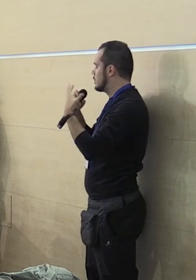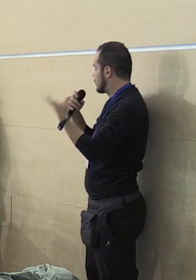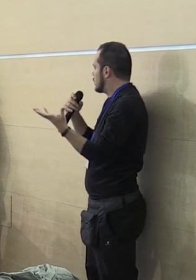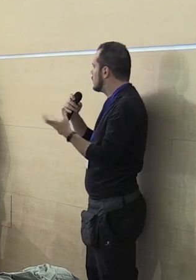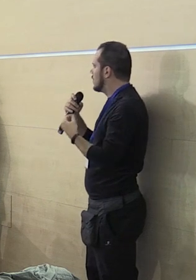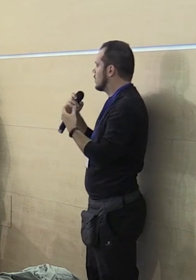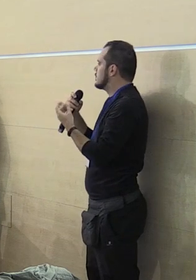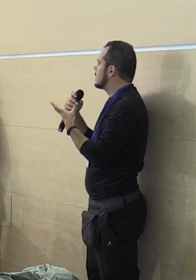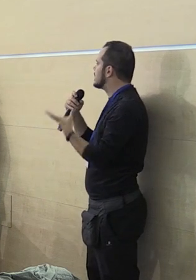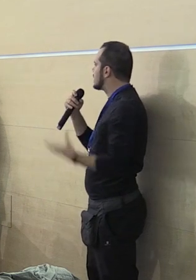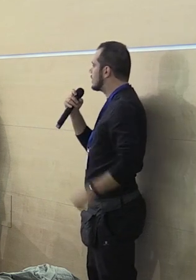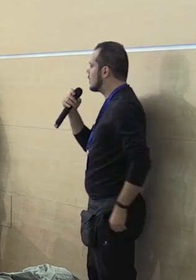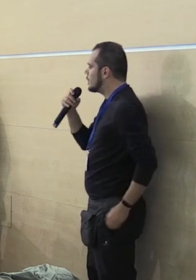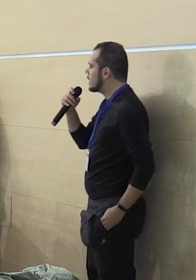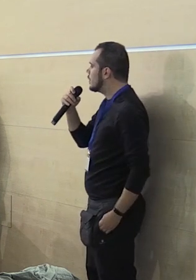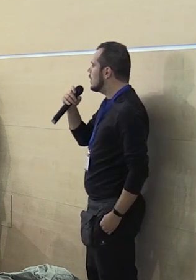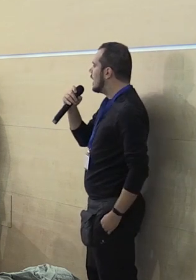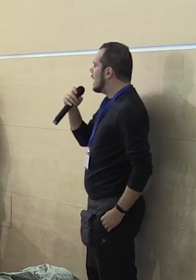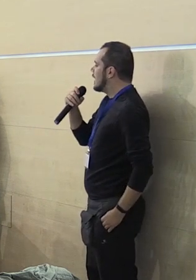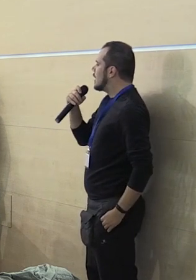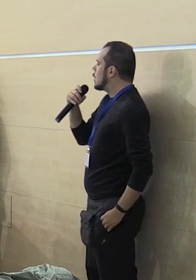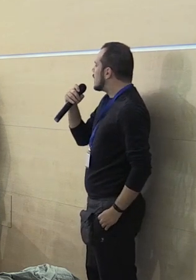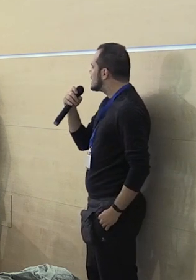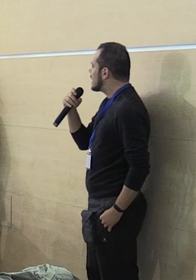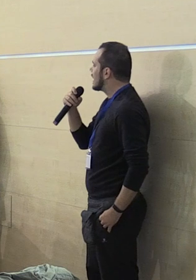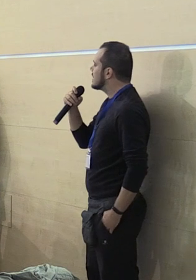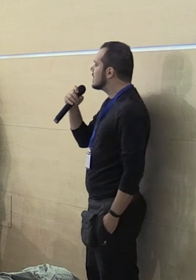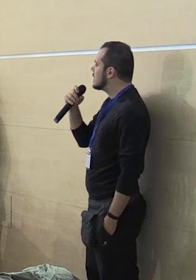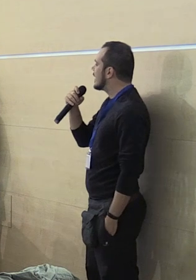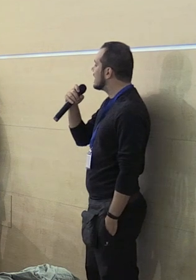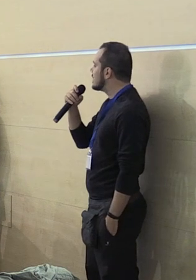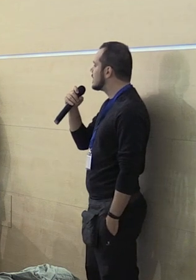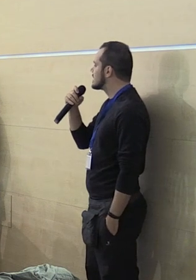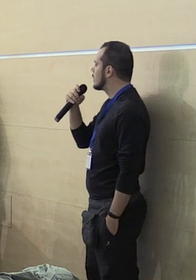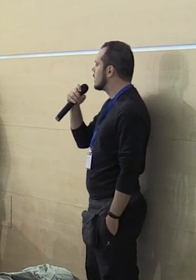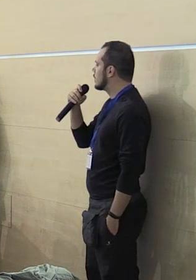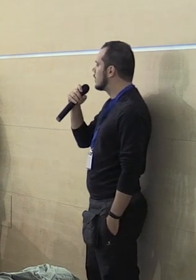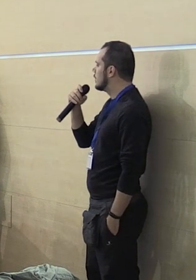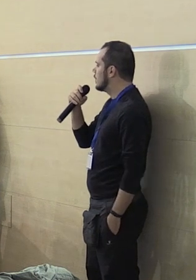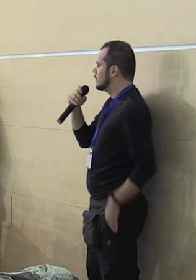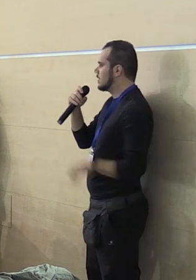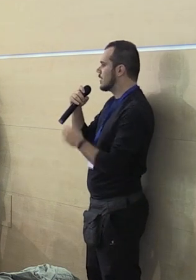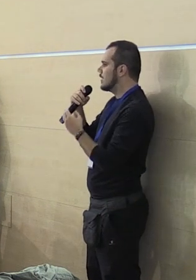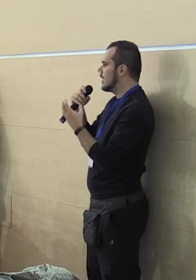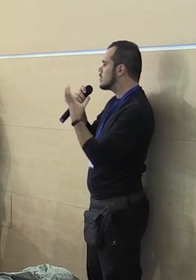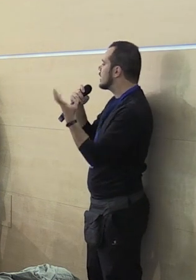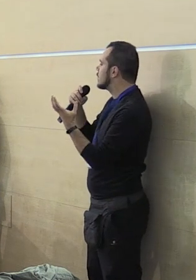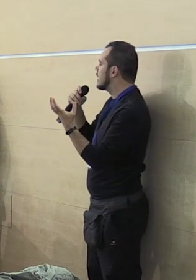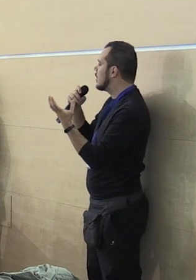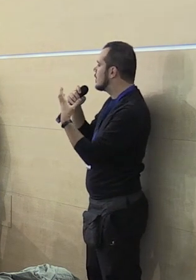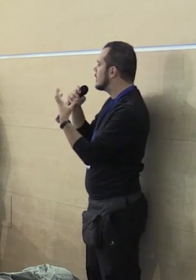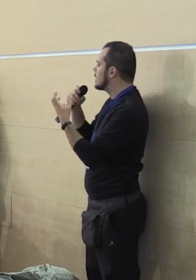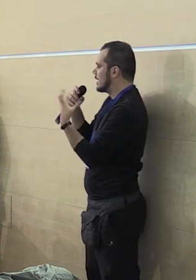muy, con bastante participación, pero cuesta que la gente participe en este proyecto. Es decir, es